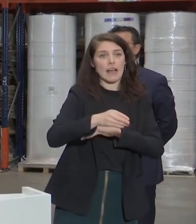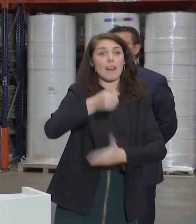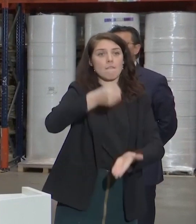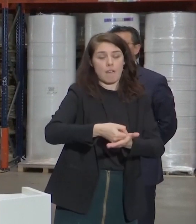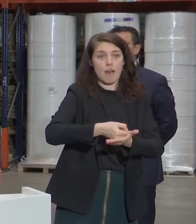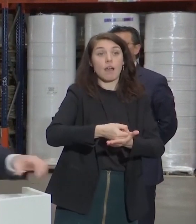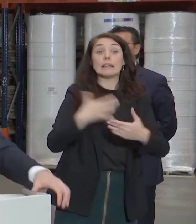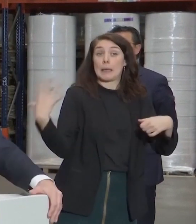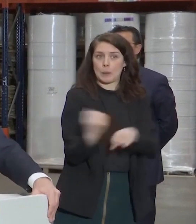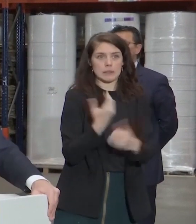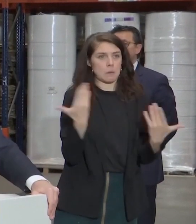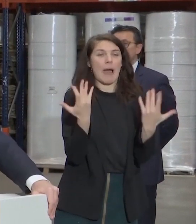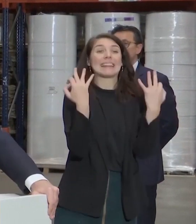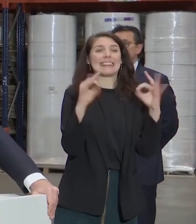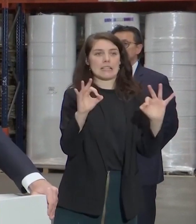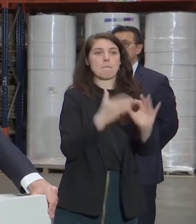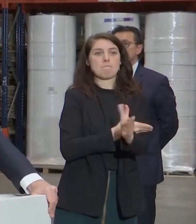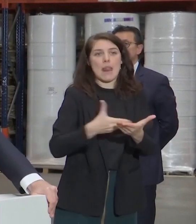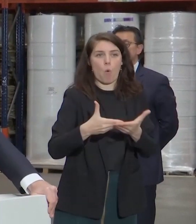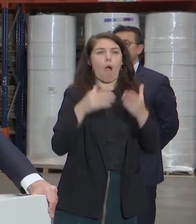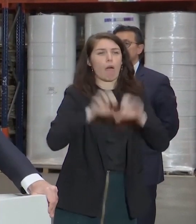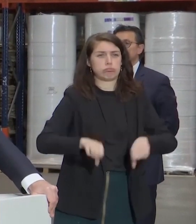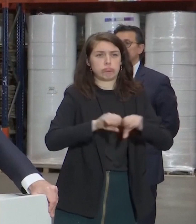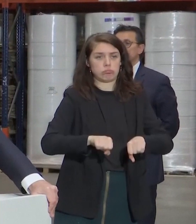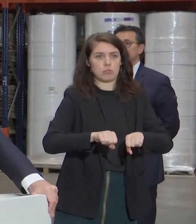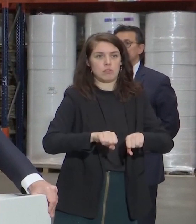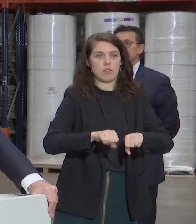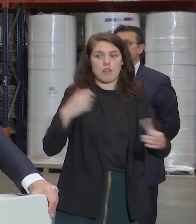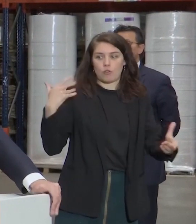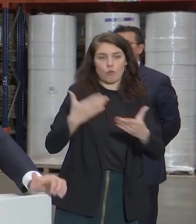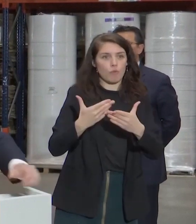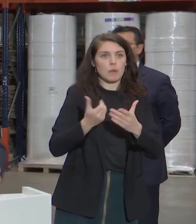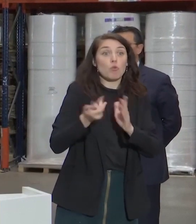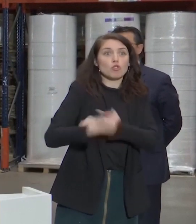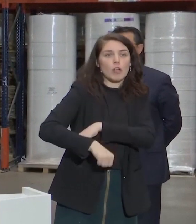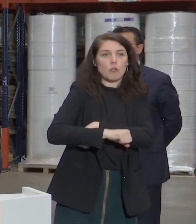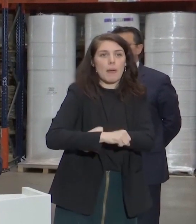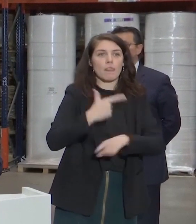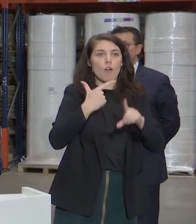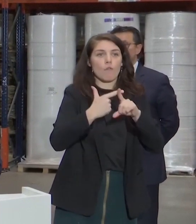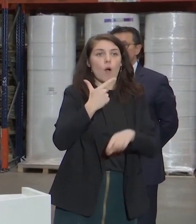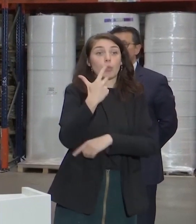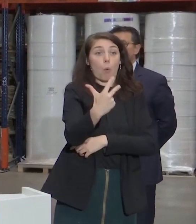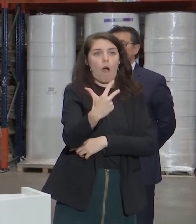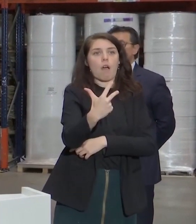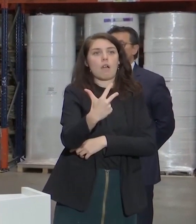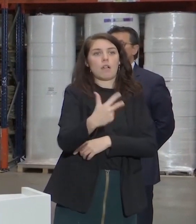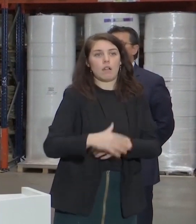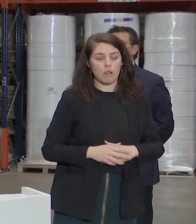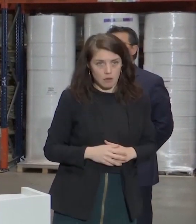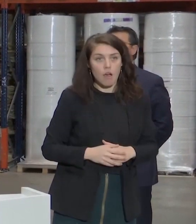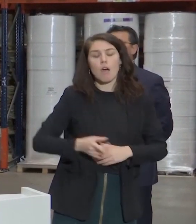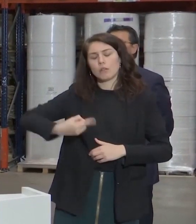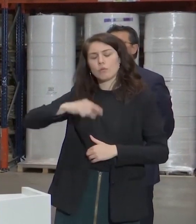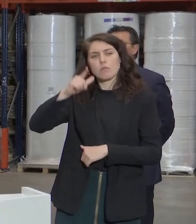O governo de Emmanuel Macron tem estado sob críticas devido à falta de material de proteção contra a Covid-19. O presidente da República visitou a